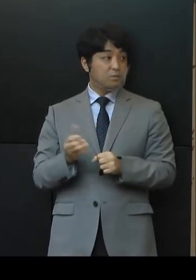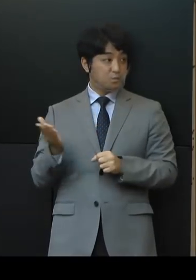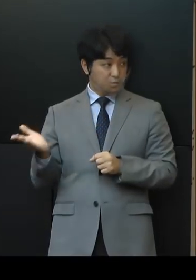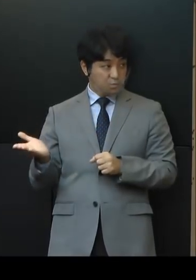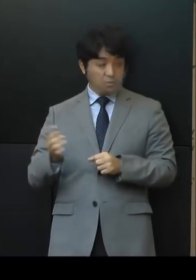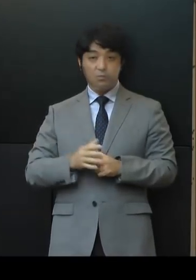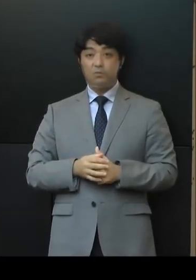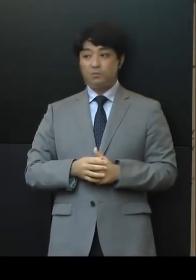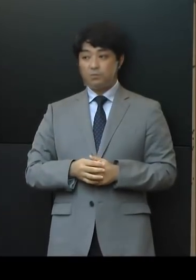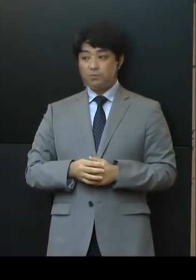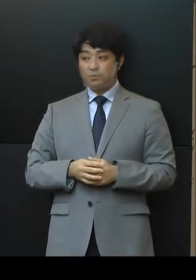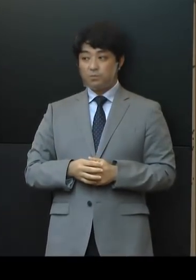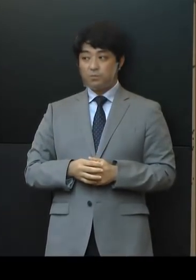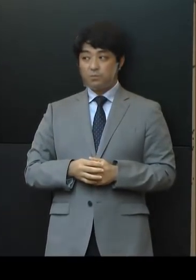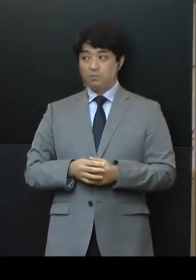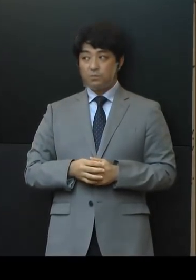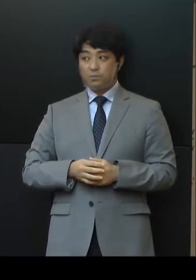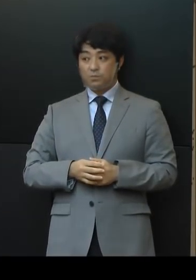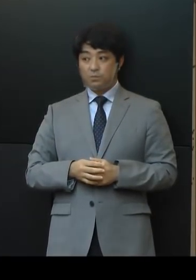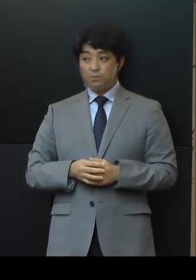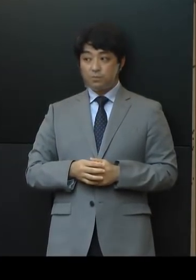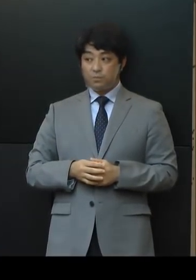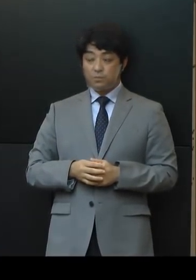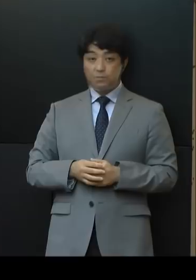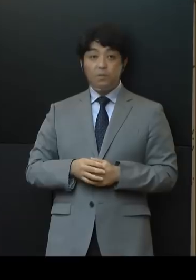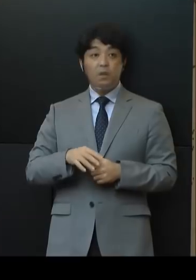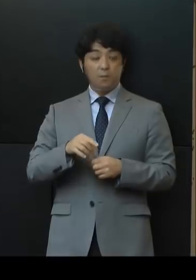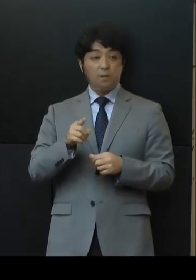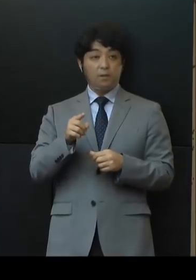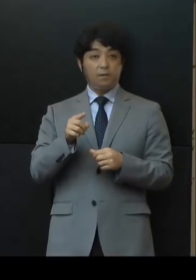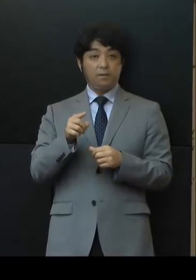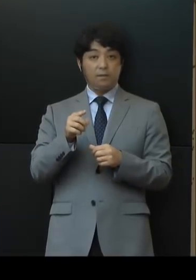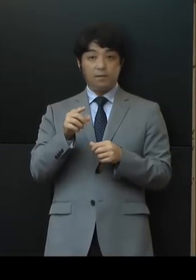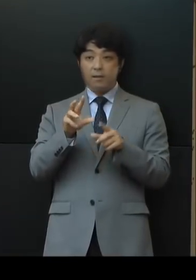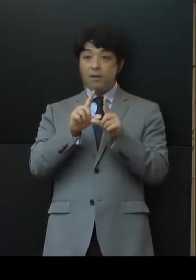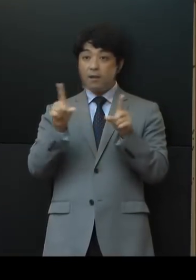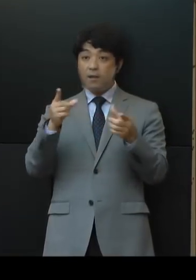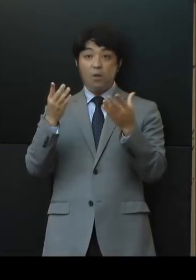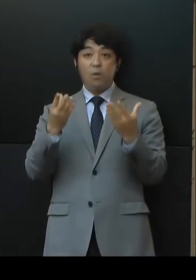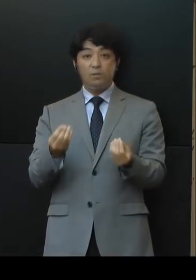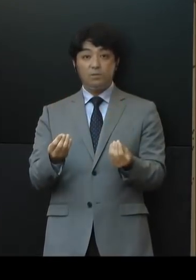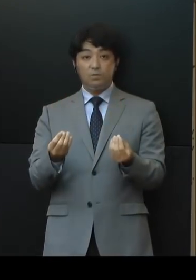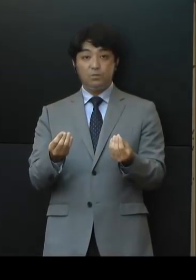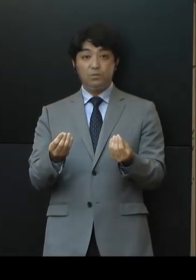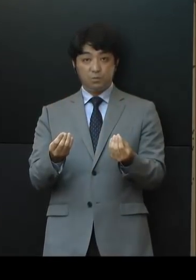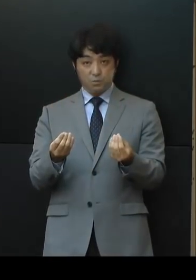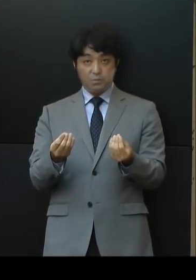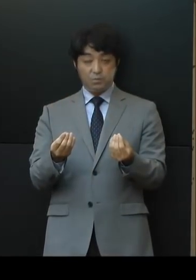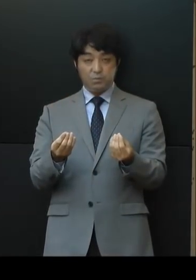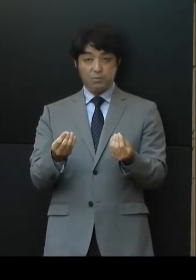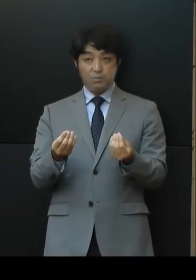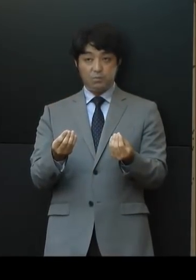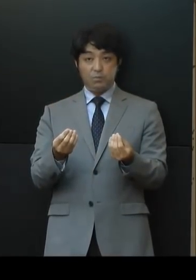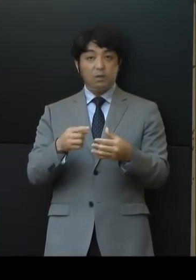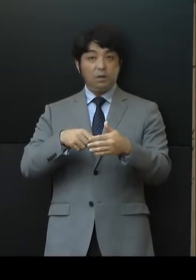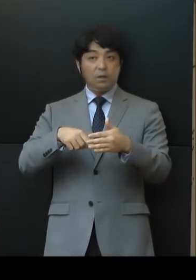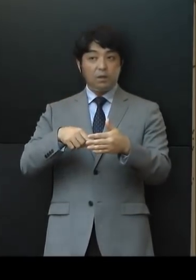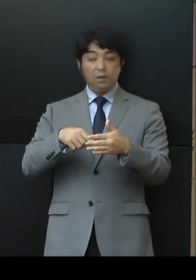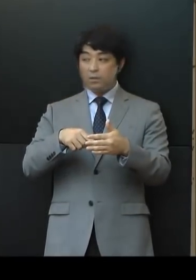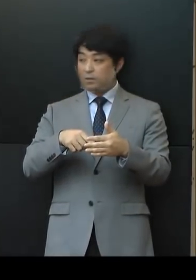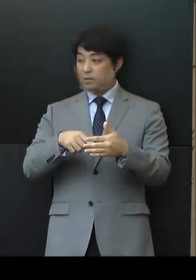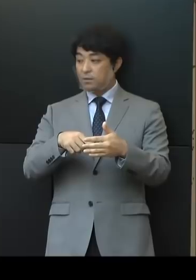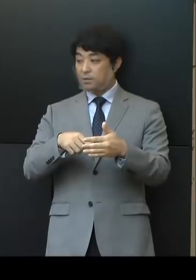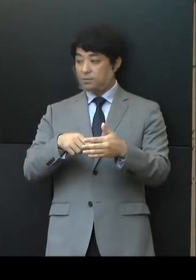ちいただけますでしょうか。 はい、じゃあ、 会見については、はい、 はい、会見の内容を変え